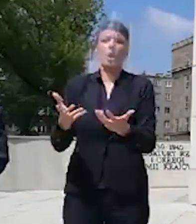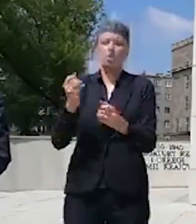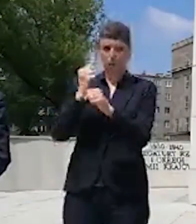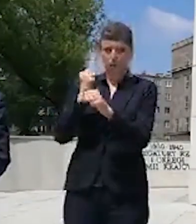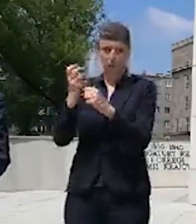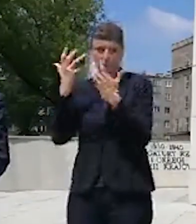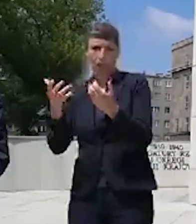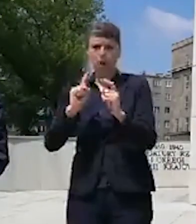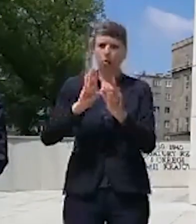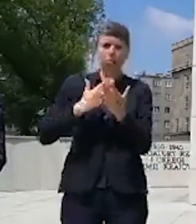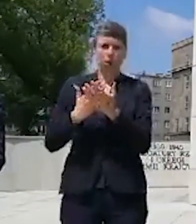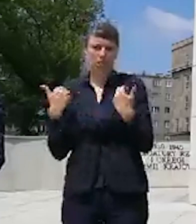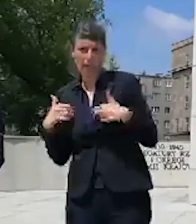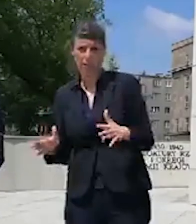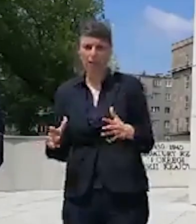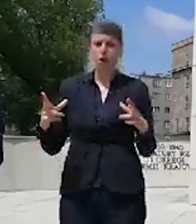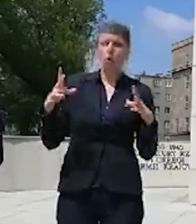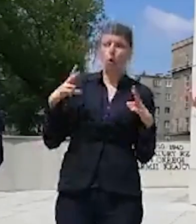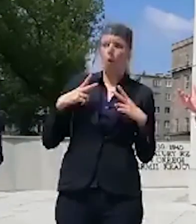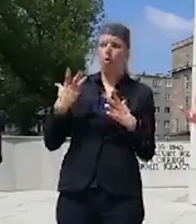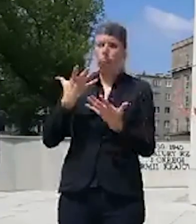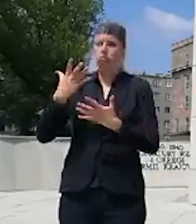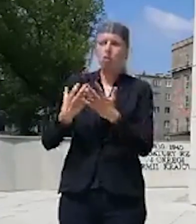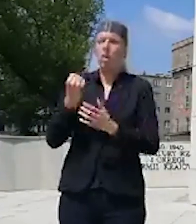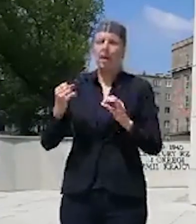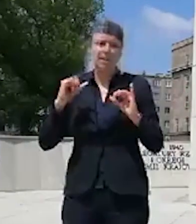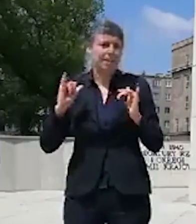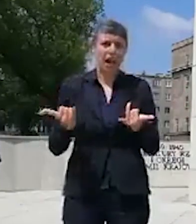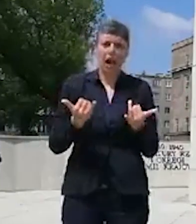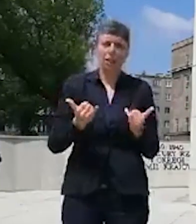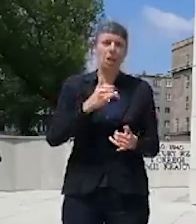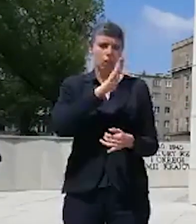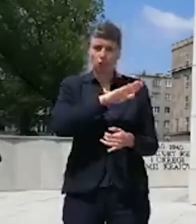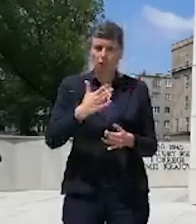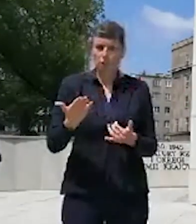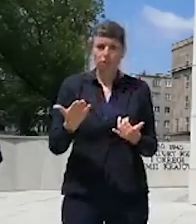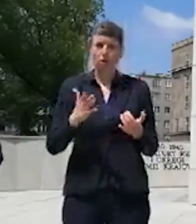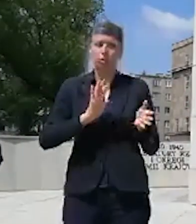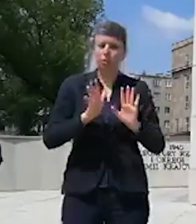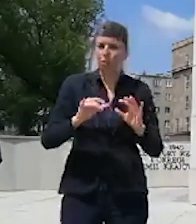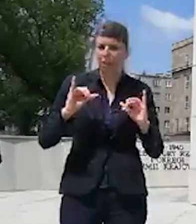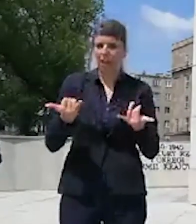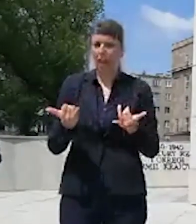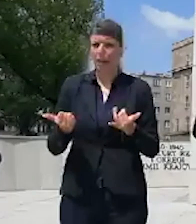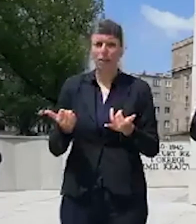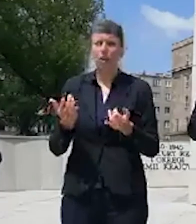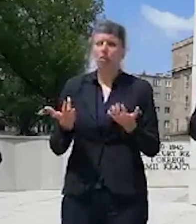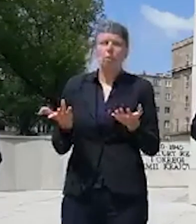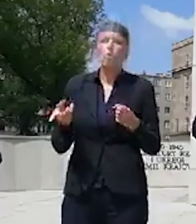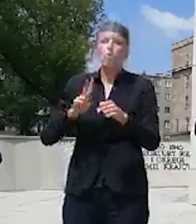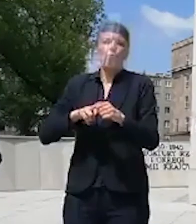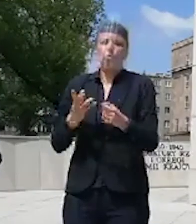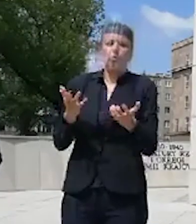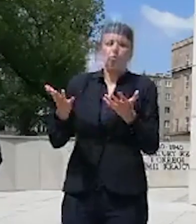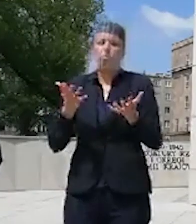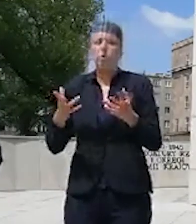do pracy, jak skorzystać z urlopu, z której formy opieki dla dziecka korzystać, jak to wszystko w swoim życiu poukładać. Ale tak po prostu, po